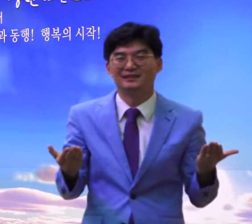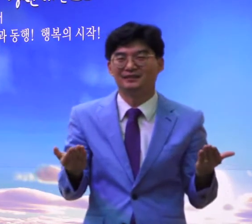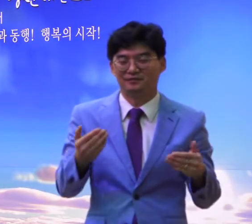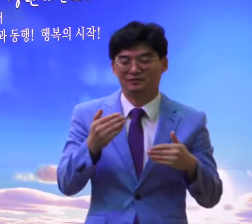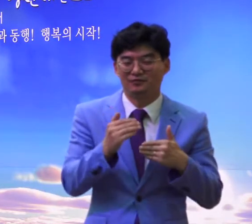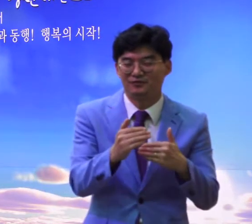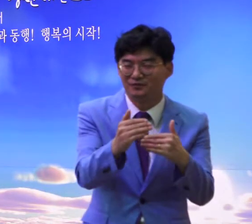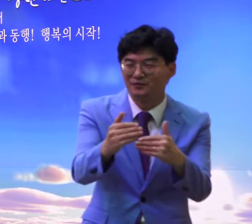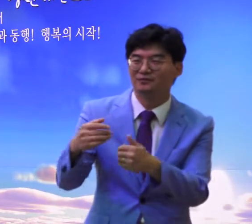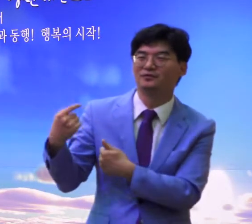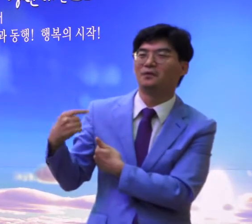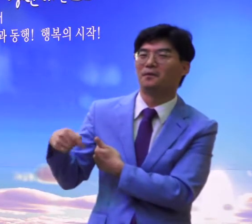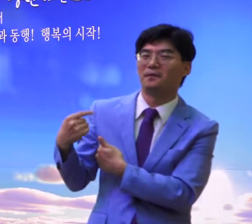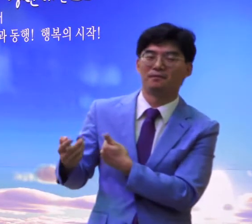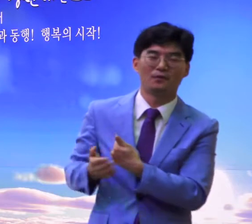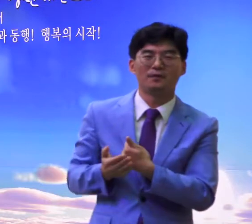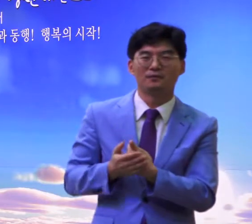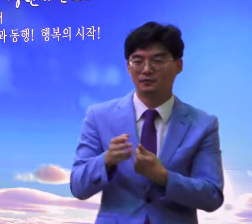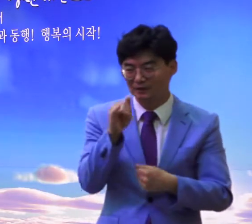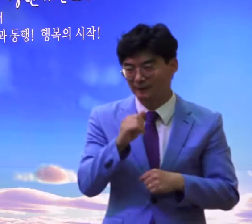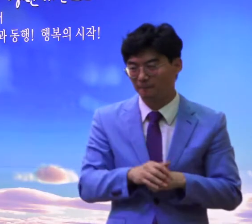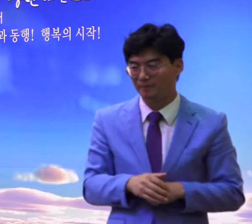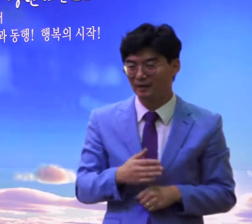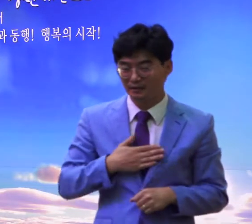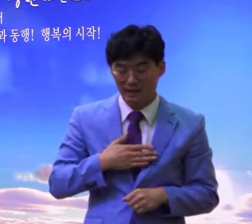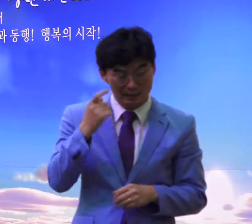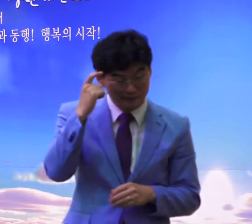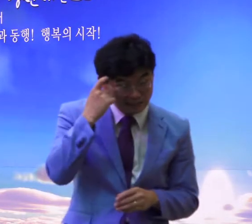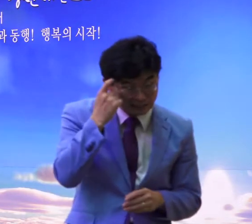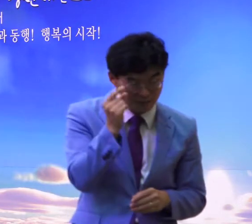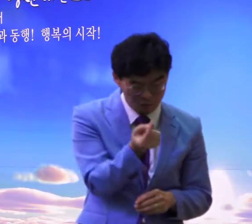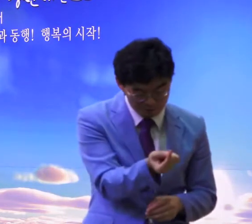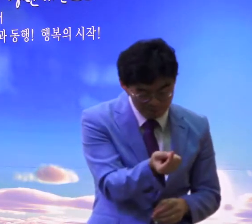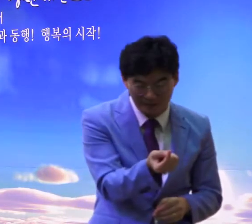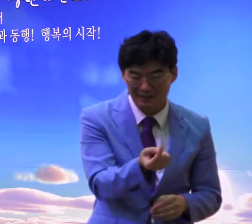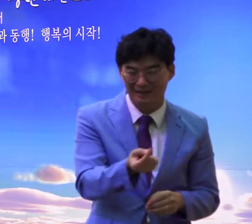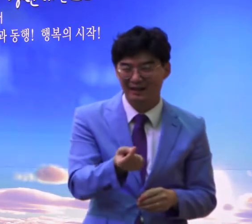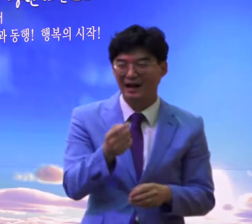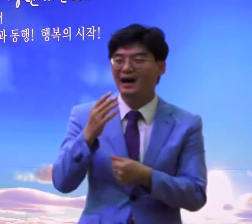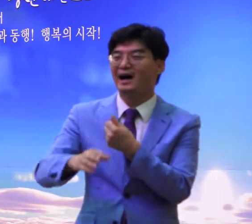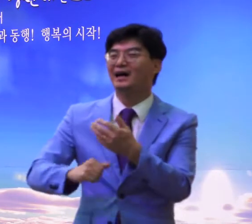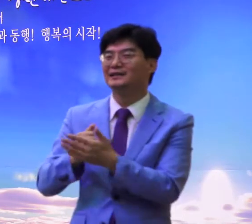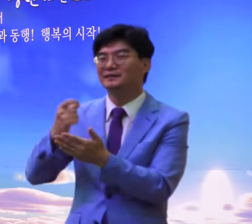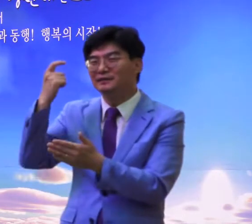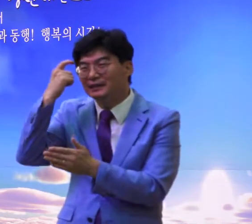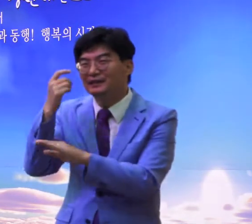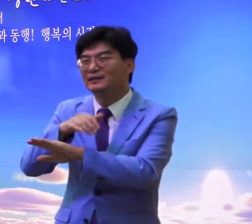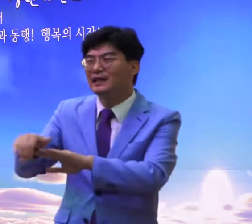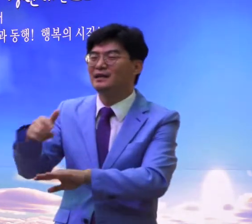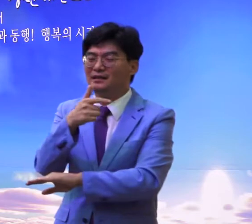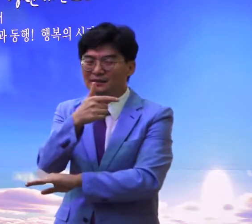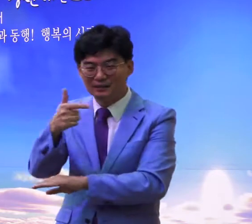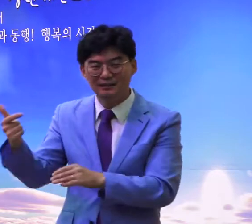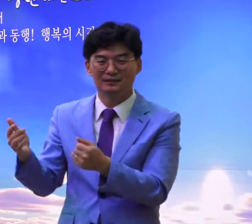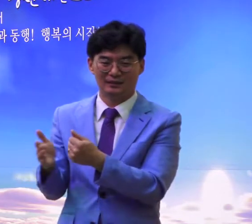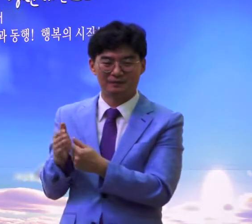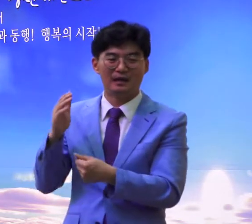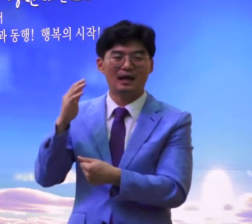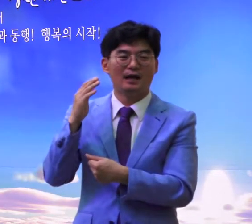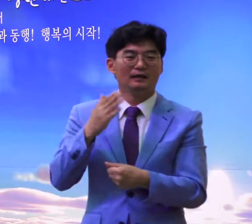우리의 생각과 우리의 상상을 뛰어넘는 그런 하나님의 역사를 우리의 삶 속에서 경험하게 되는